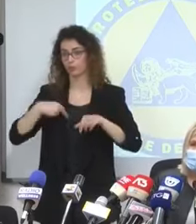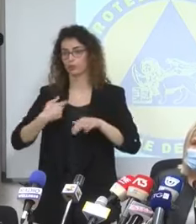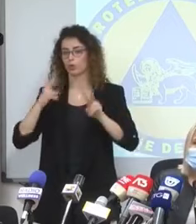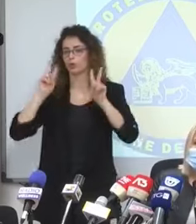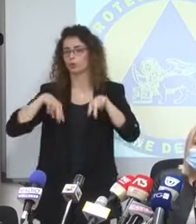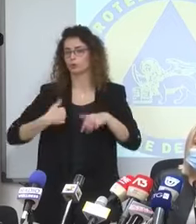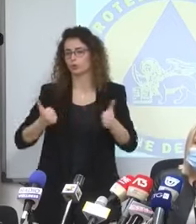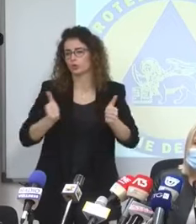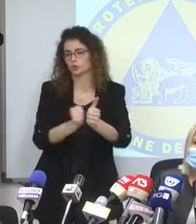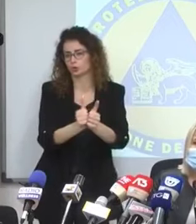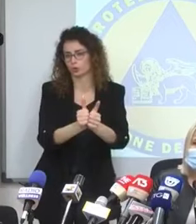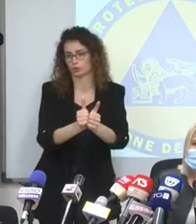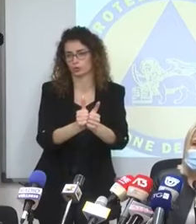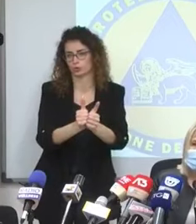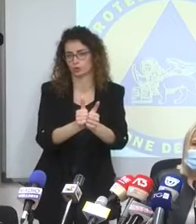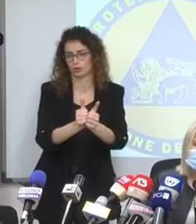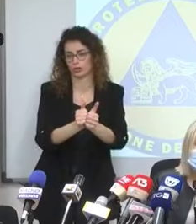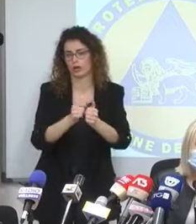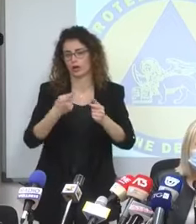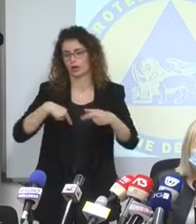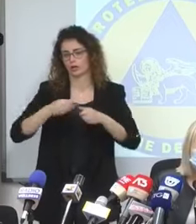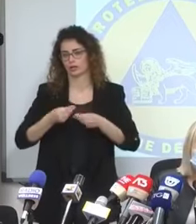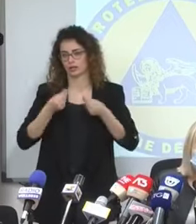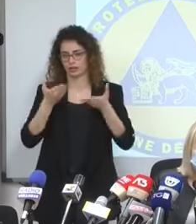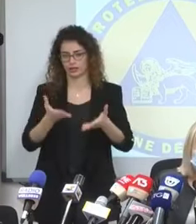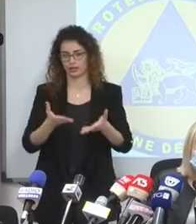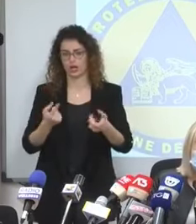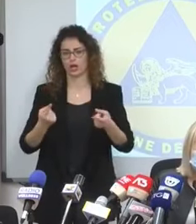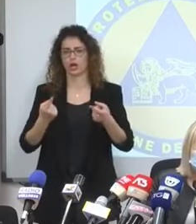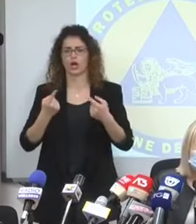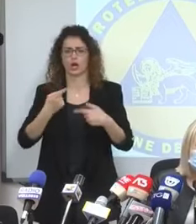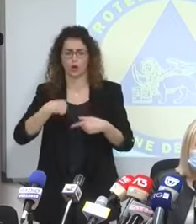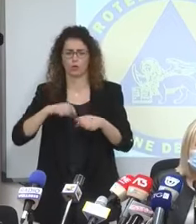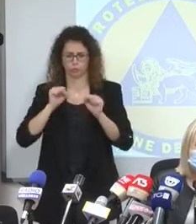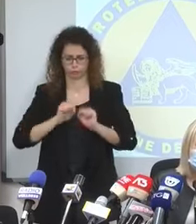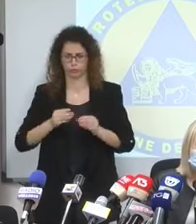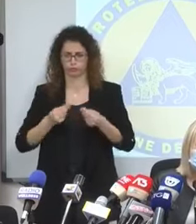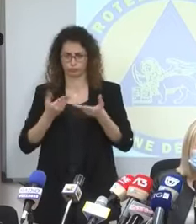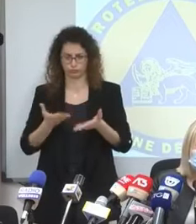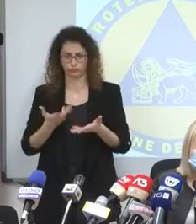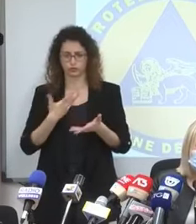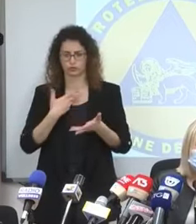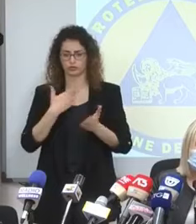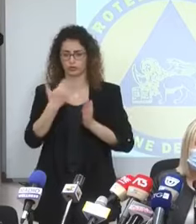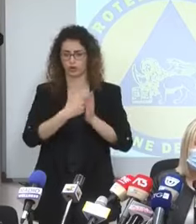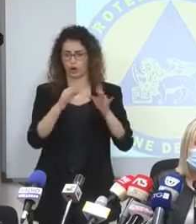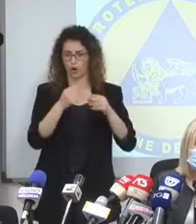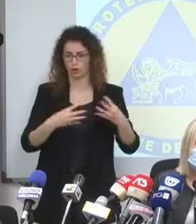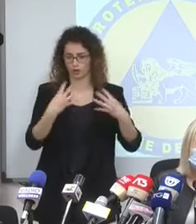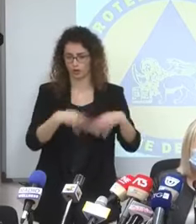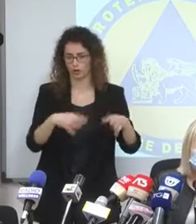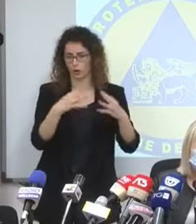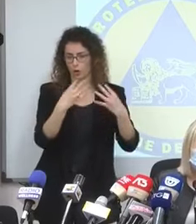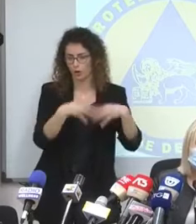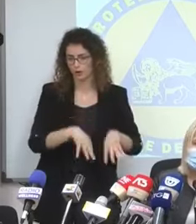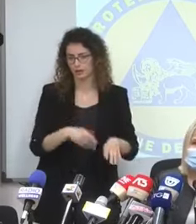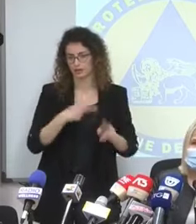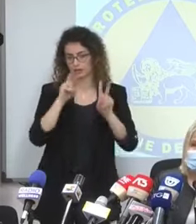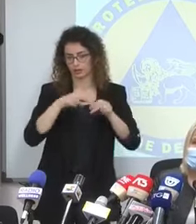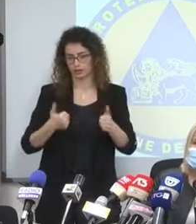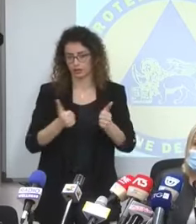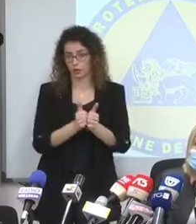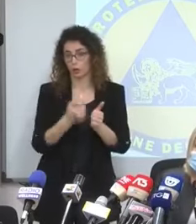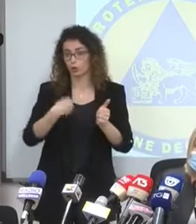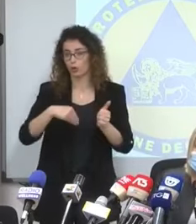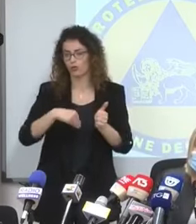tutoraggio che dobbiamo fornire noi, e noi siamo disponibili, stanno predisponendo di fornire questa sorta di tutoraggio